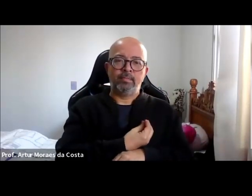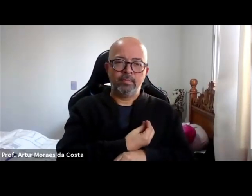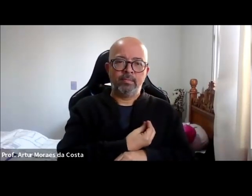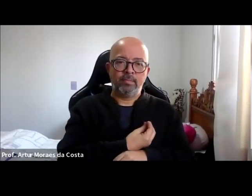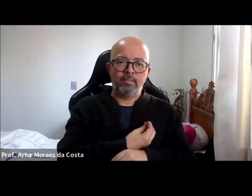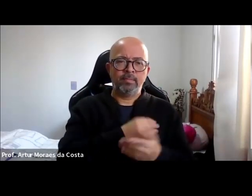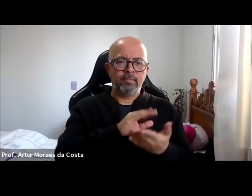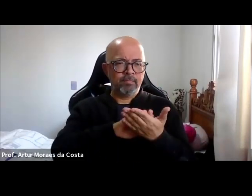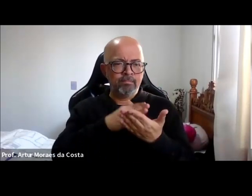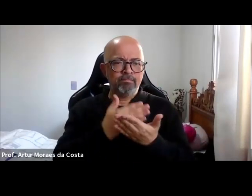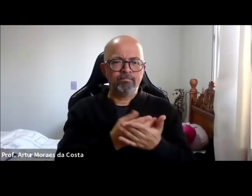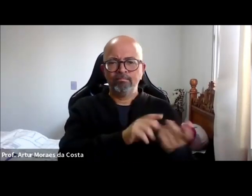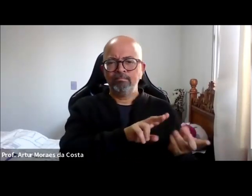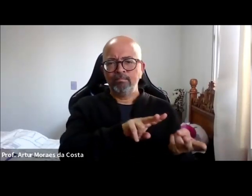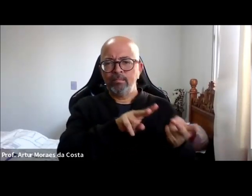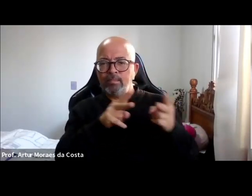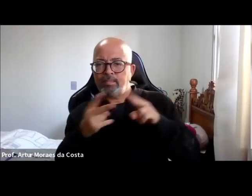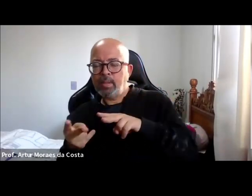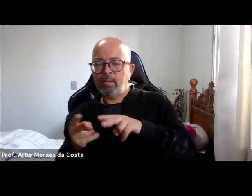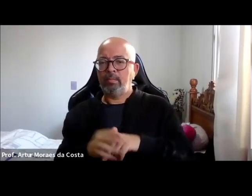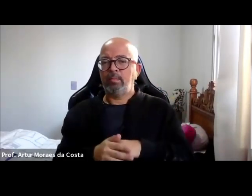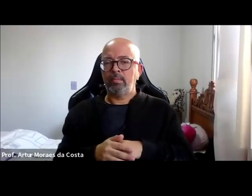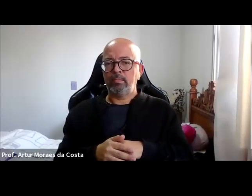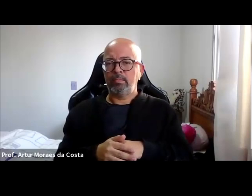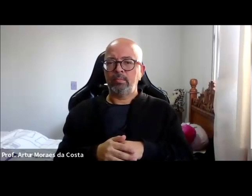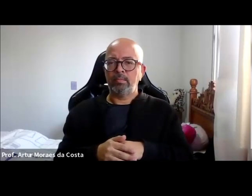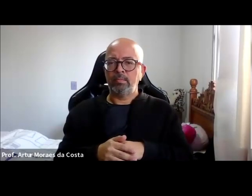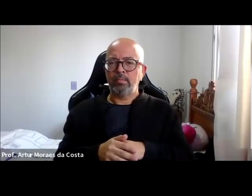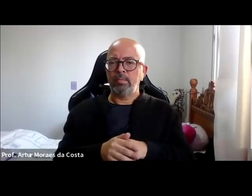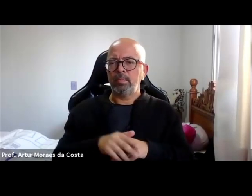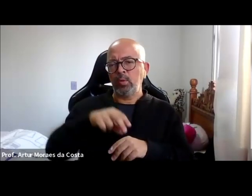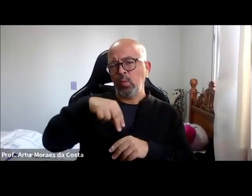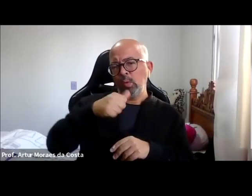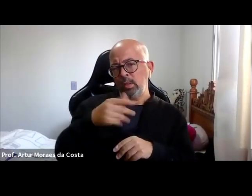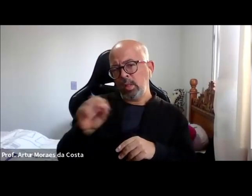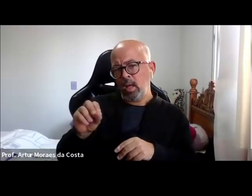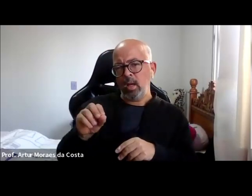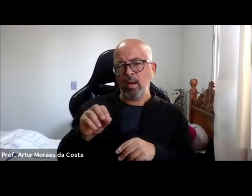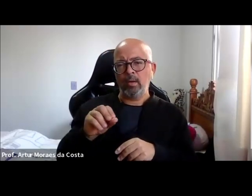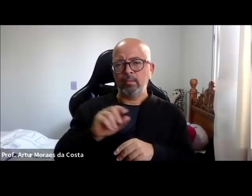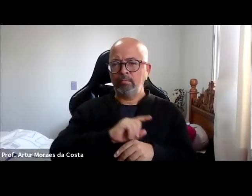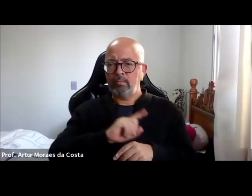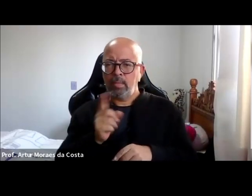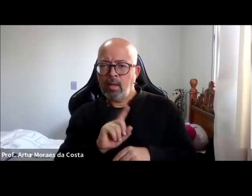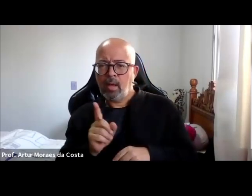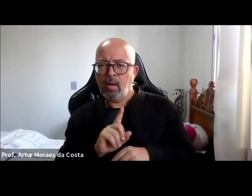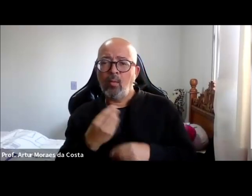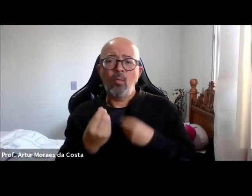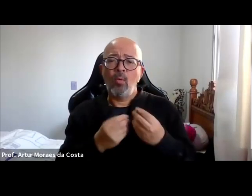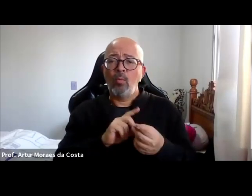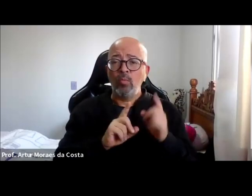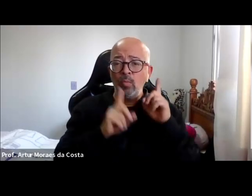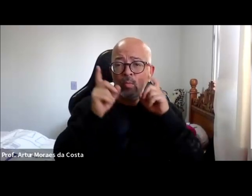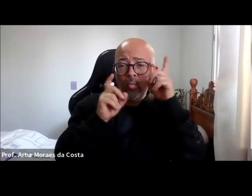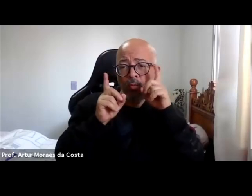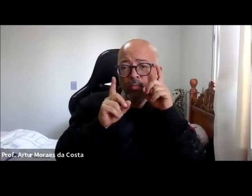decir No sí o eh decir No eso hay que